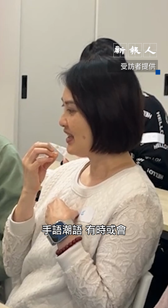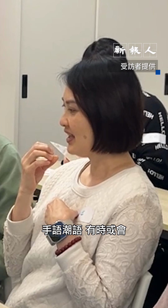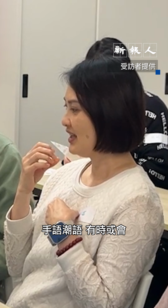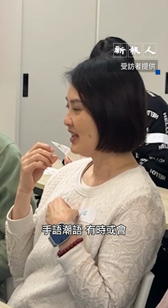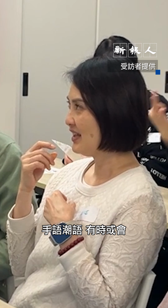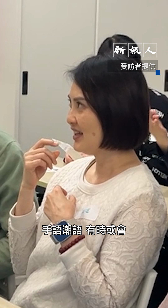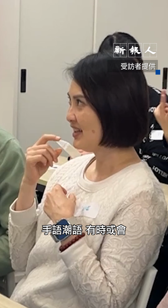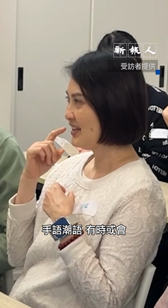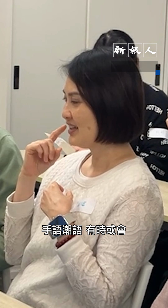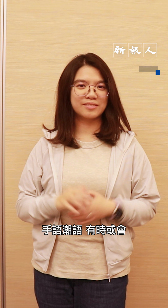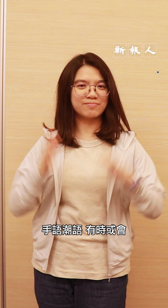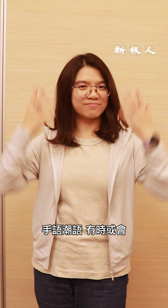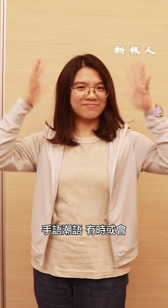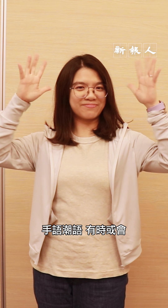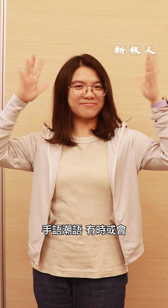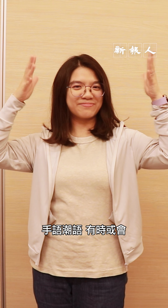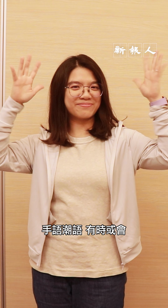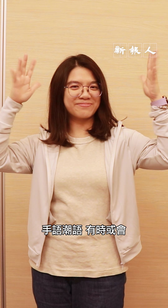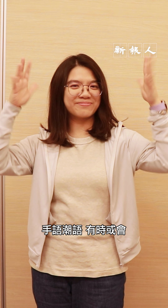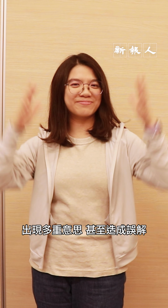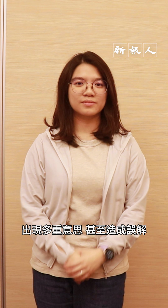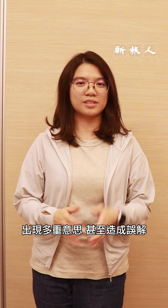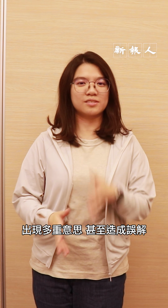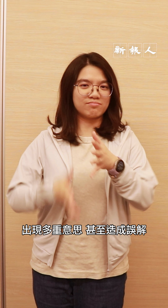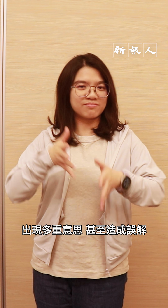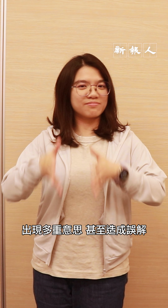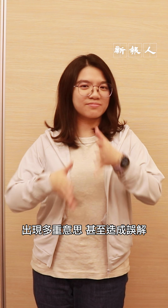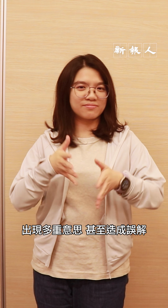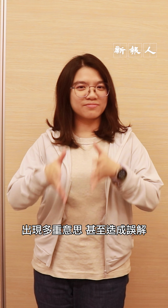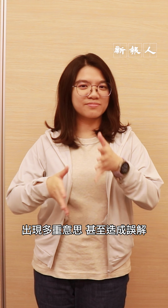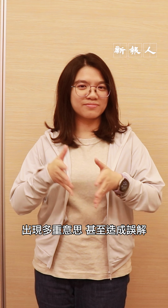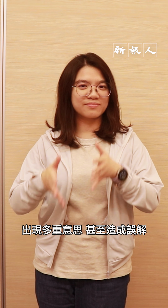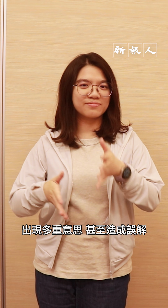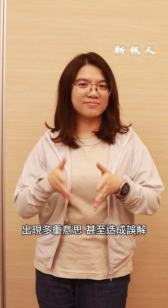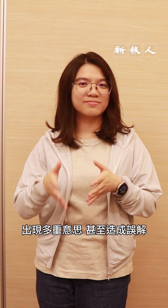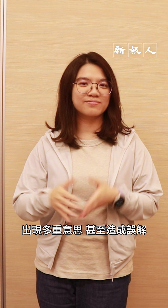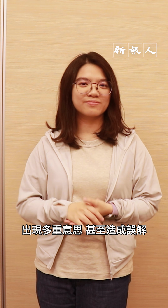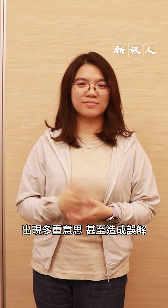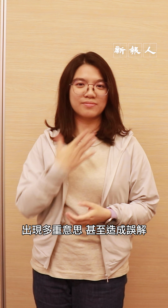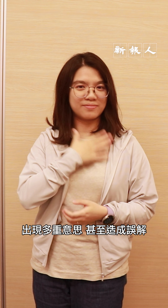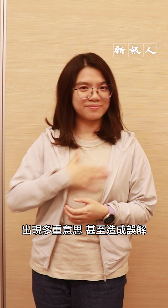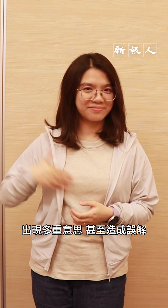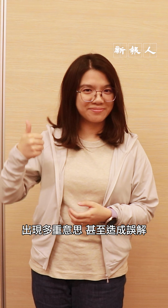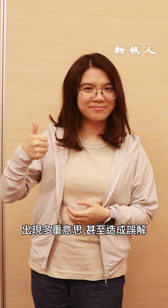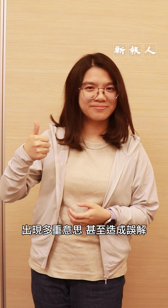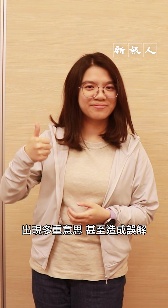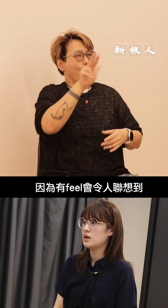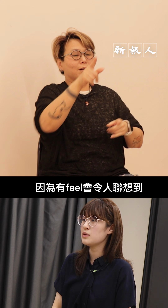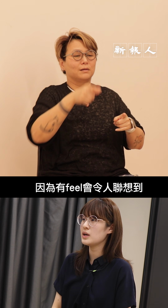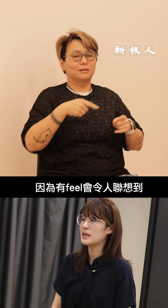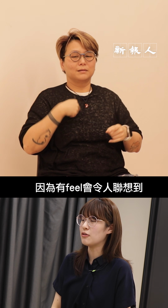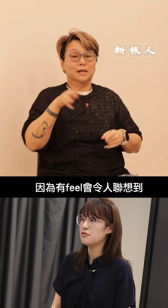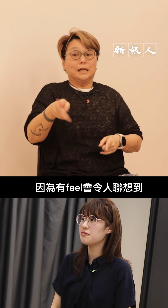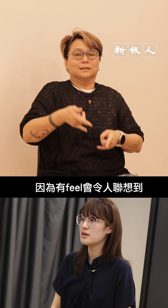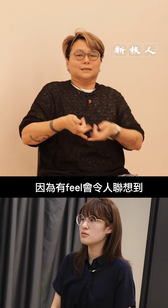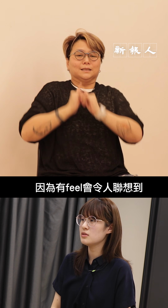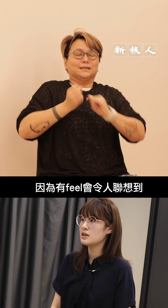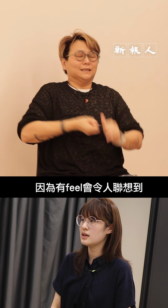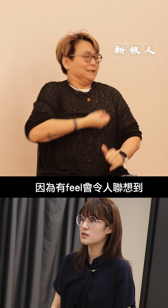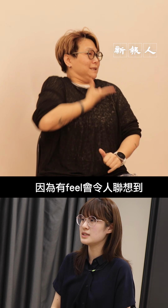手語潮語，有時或會出現多重意思，甚至造成誤解。 因為有 feel 呢一個字咧，